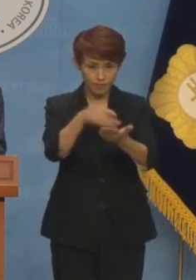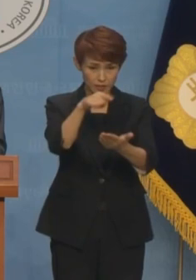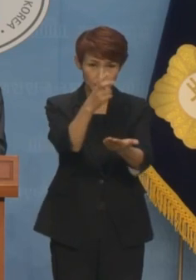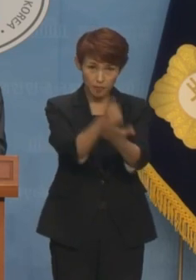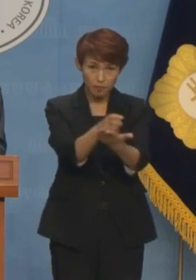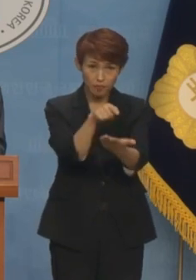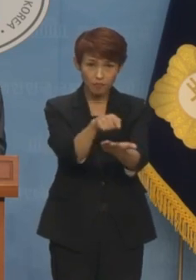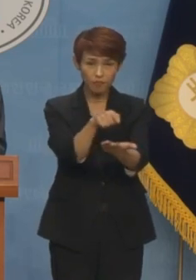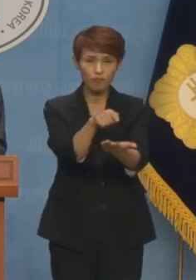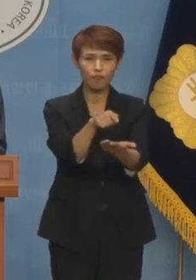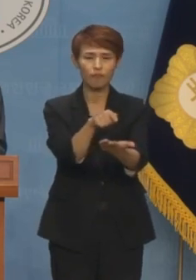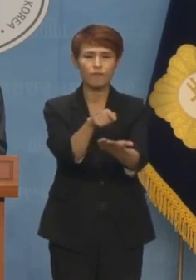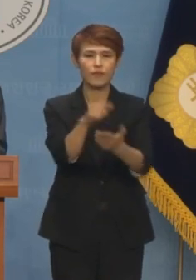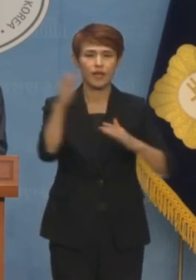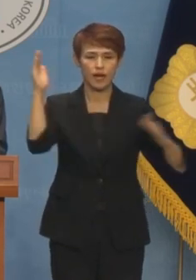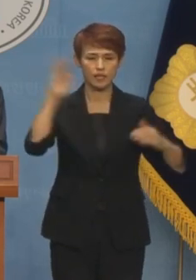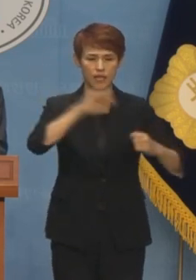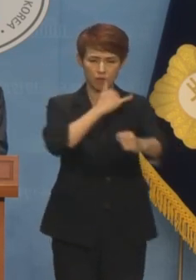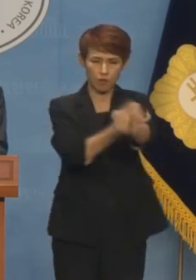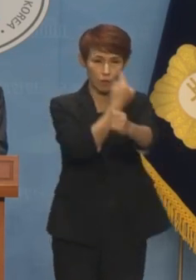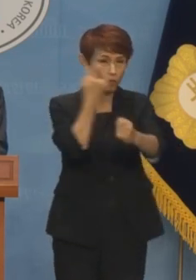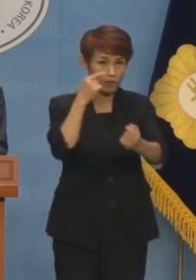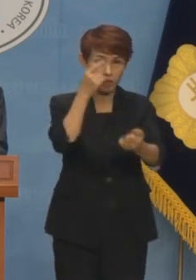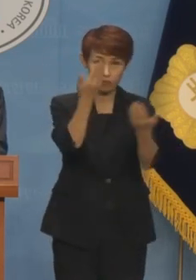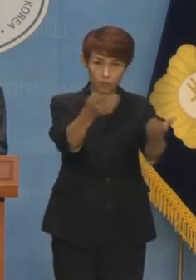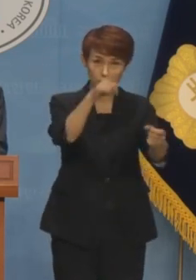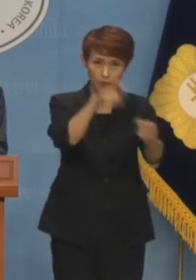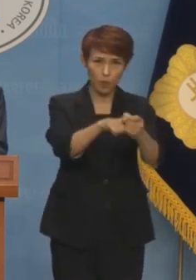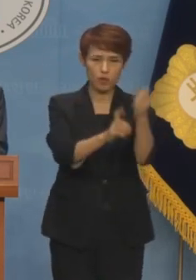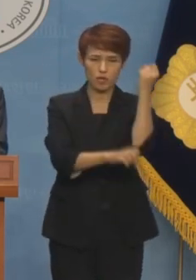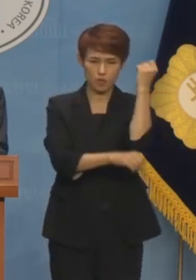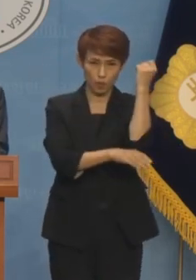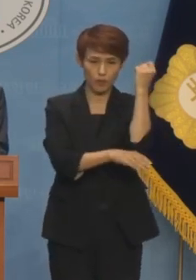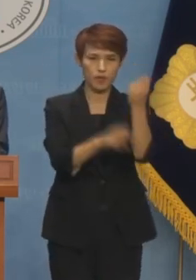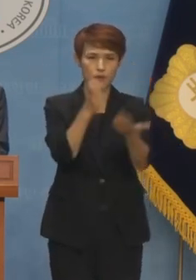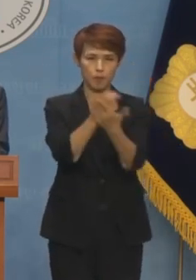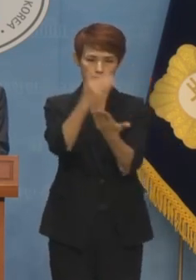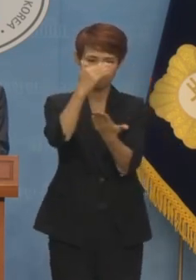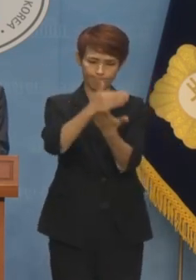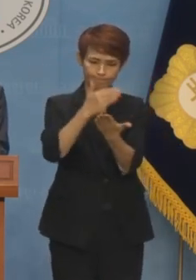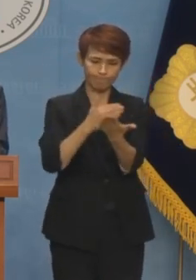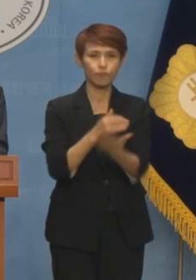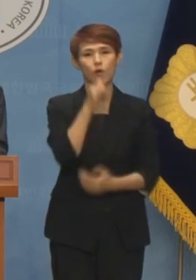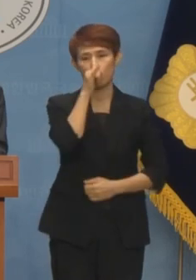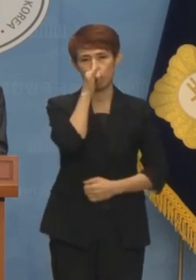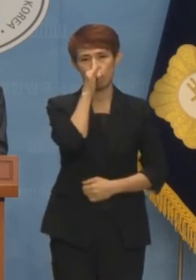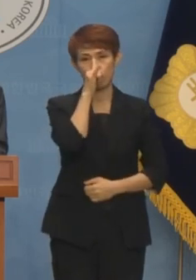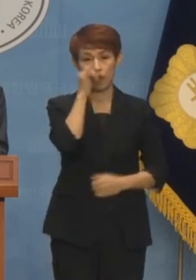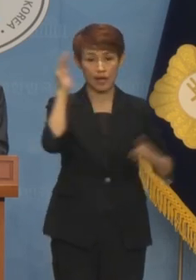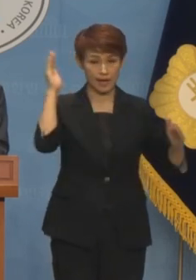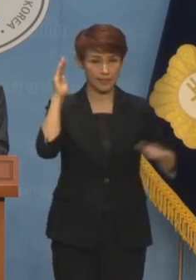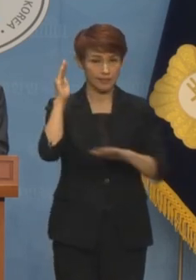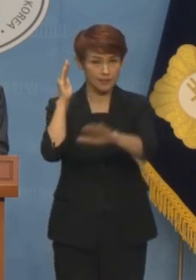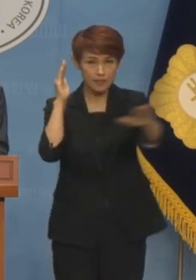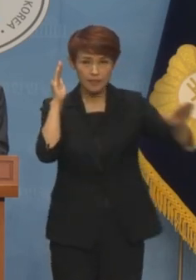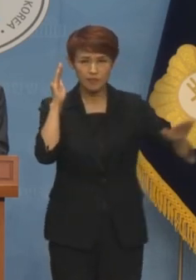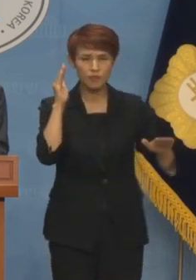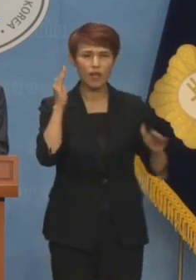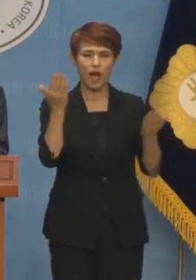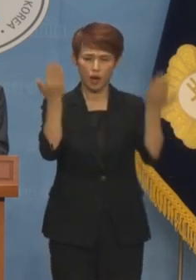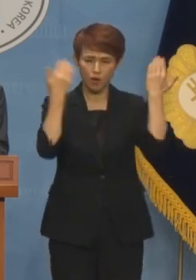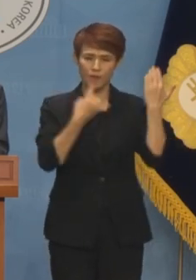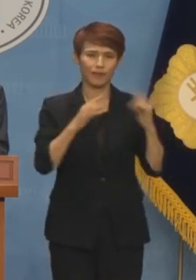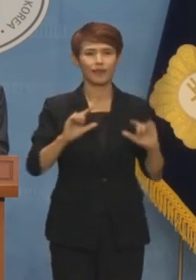학생인권법에는 학생인권 보장을 위한 기본적인 사항들을 법률로 명시해 두었고 학생들의 학교만이